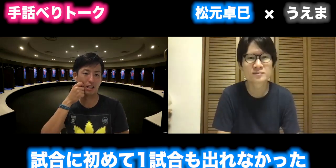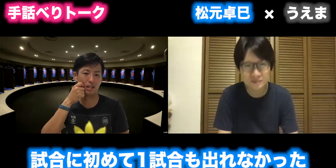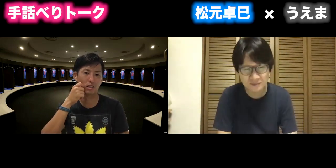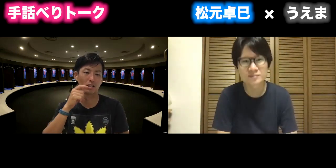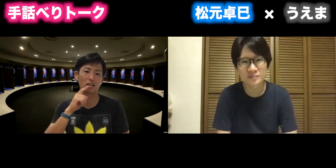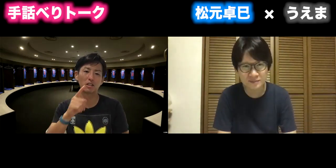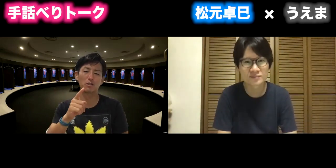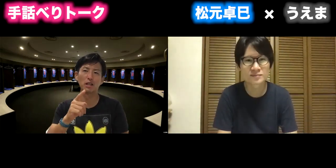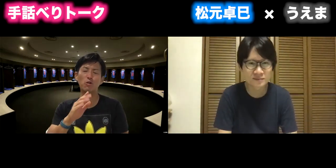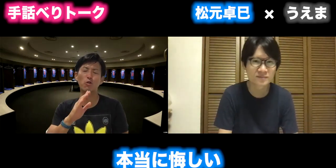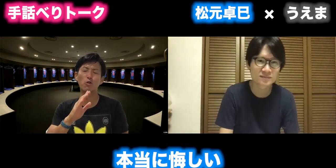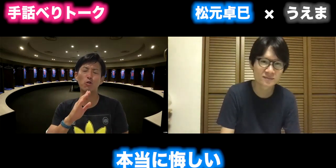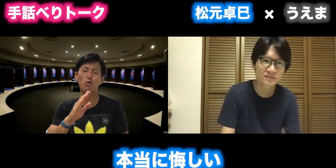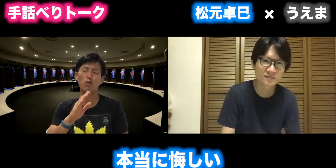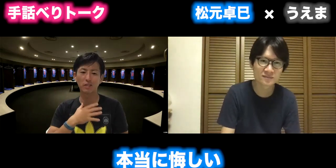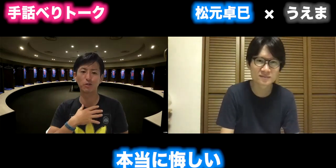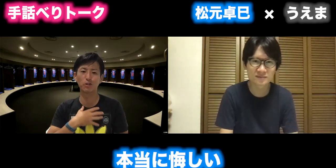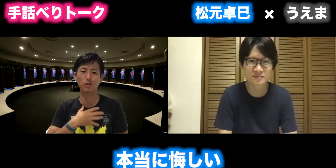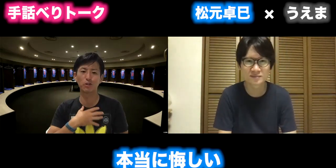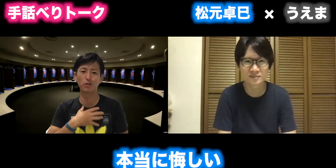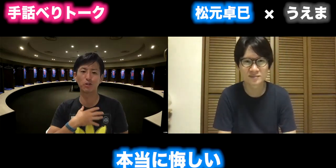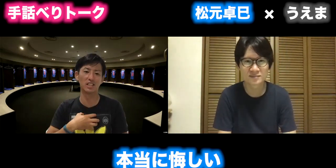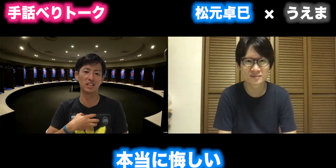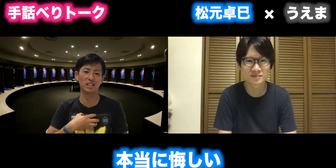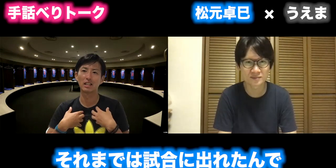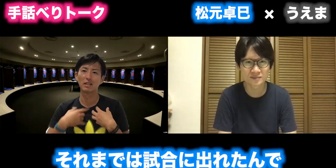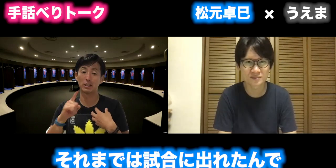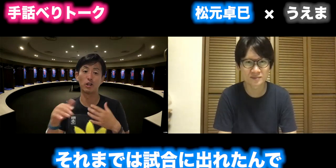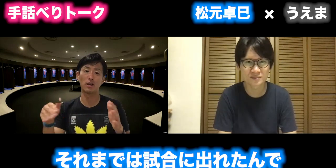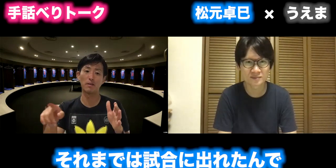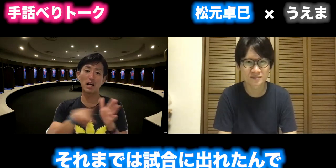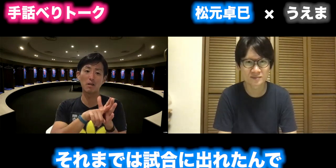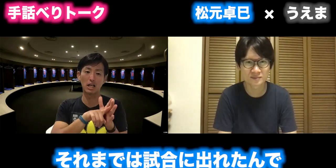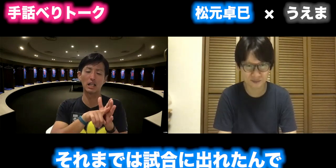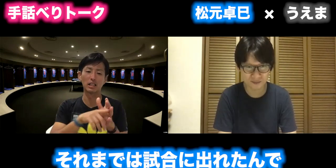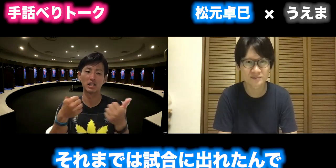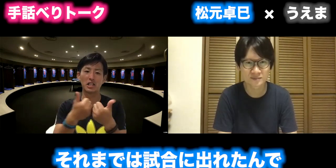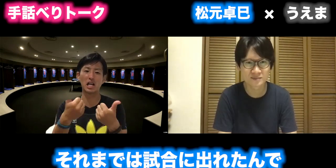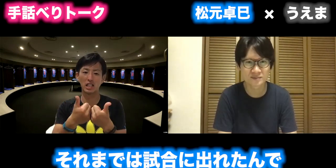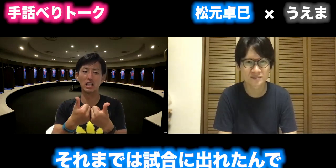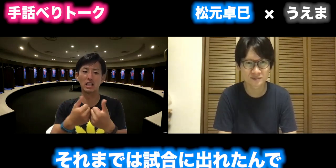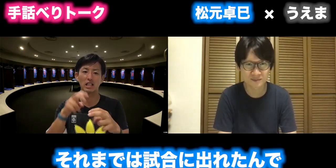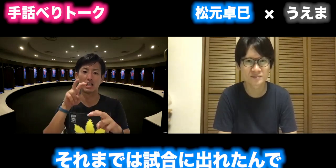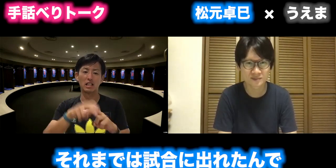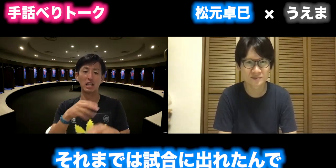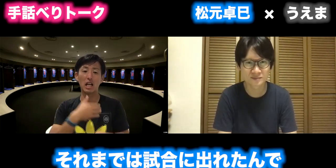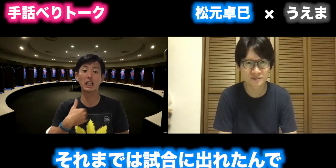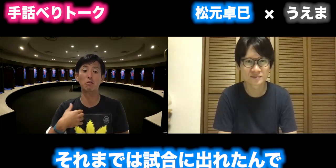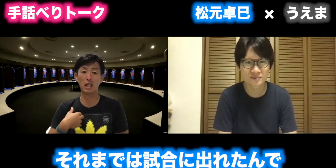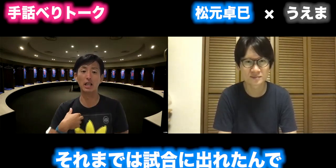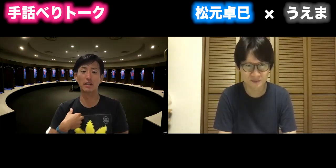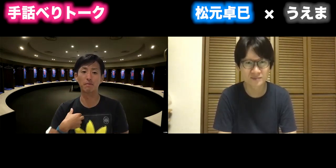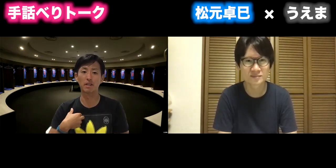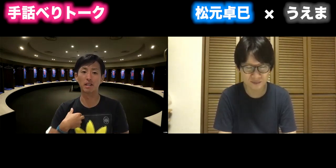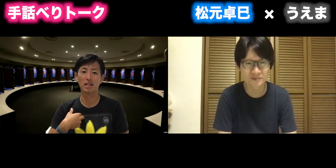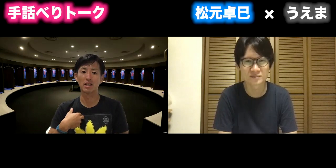たイェーイウーパー本当にも悔しいまあそれまでは試合に出れるなの